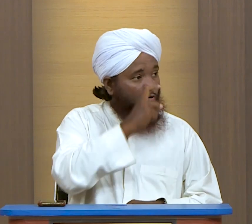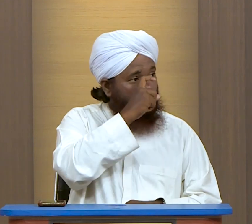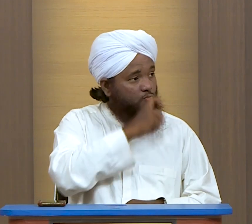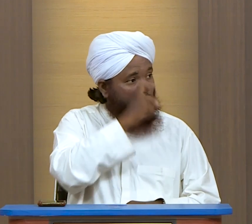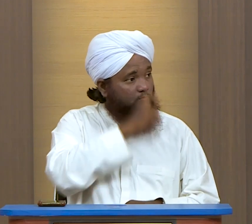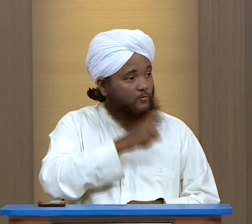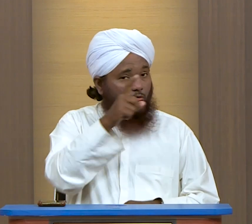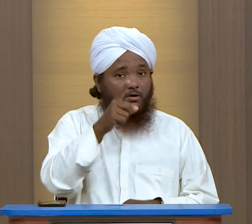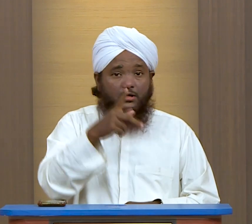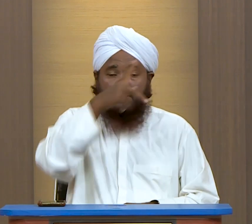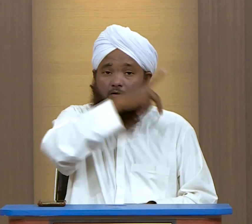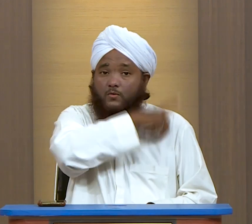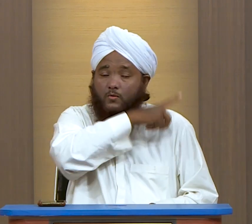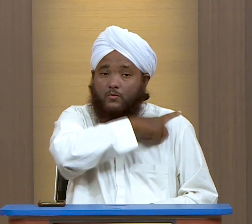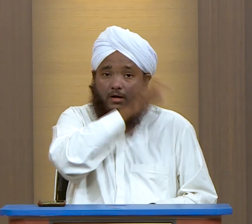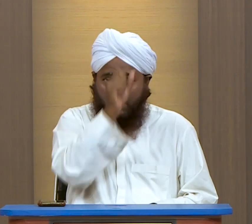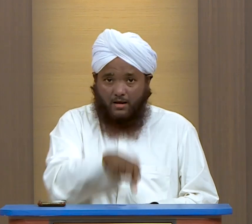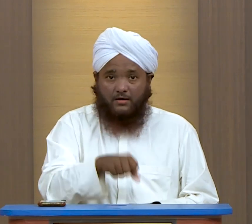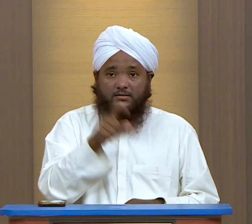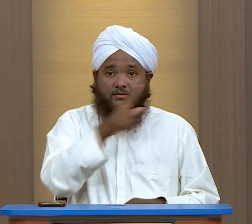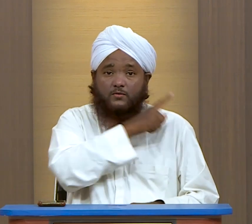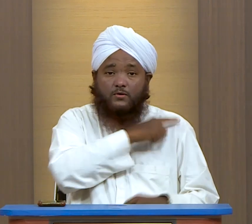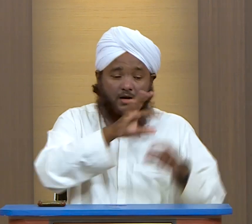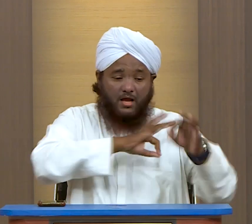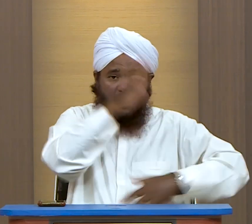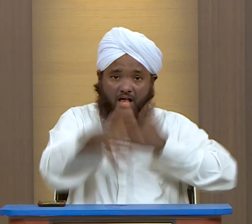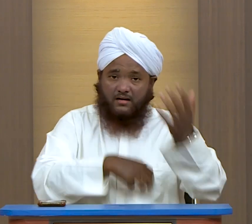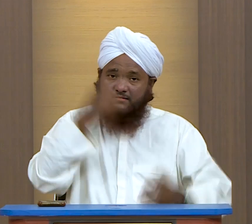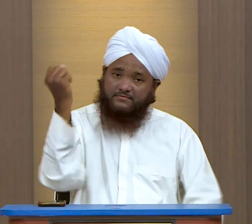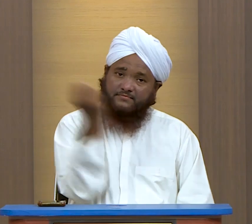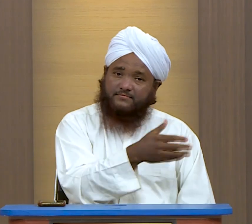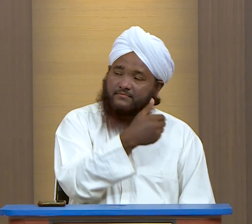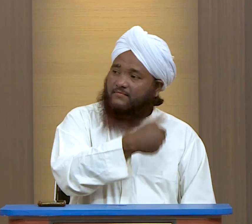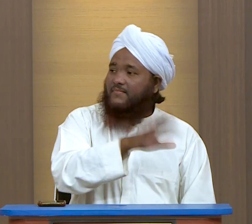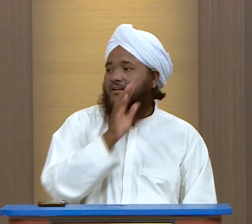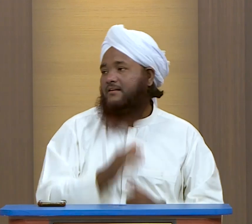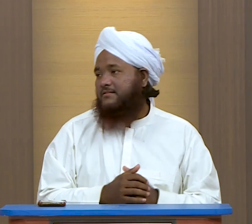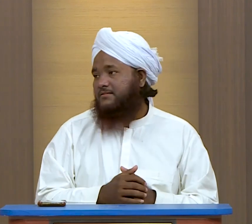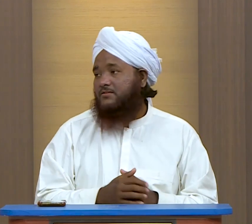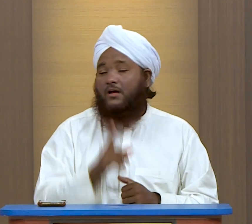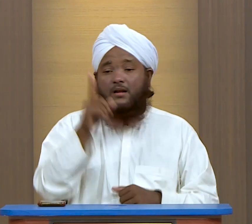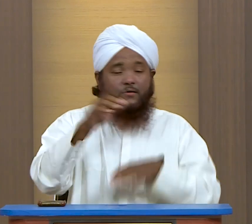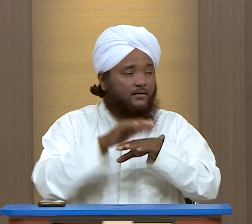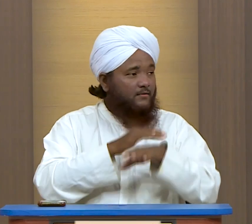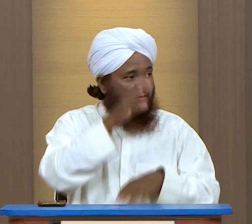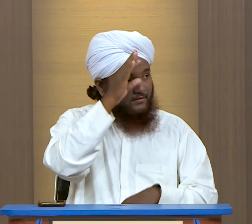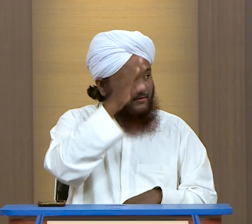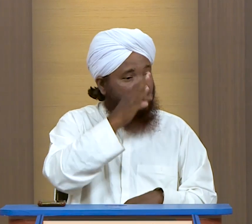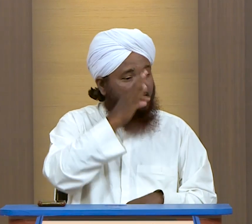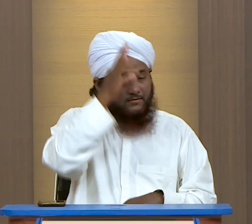فسق و فجور یعنی گناہ ہے اور یہ دوزخ میں لے جاتا ہے۔ اللہ پاک کے آخری نبی صلی اللہ علیہ وآلہ وسلم نے